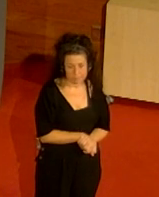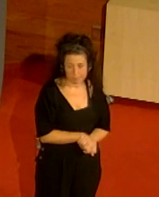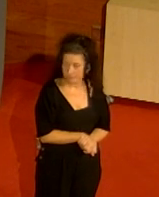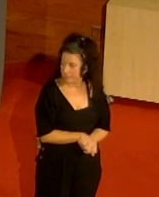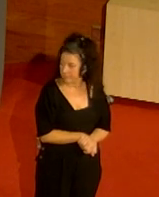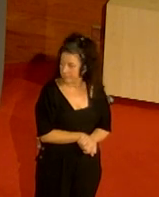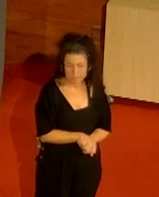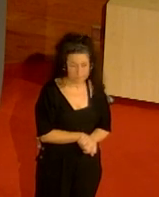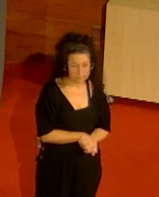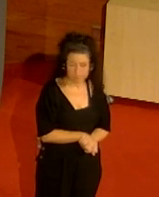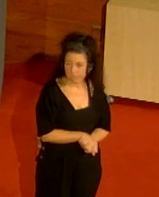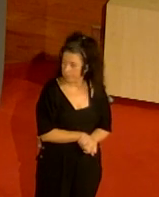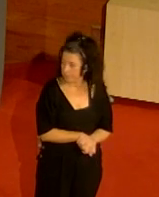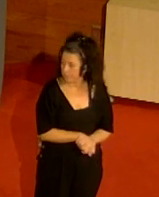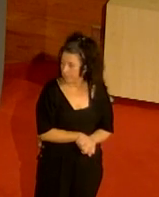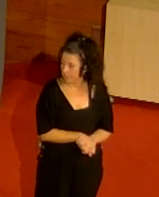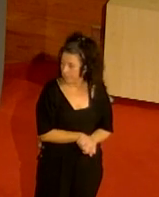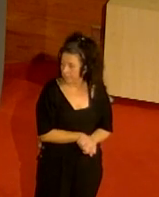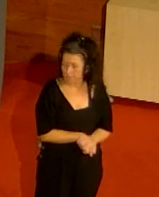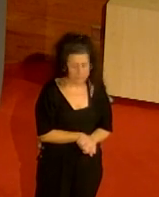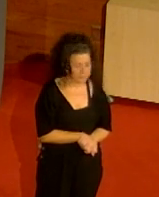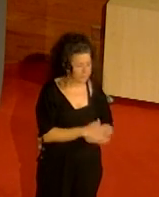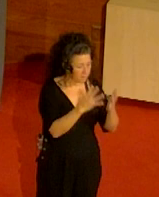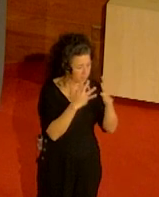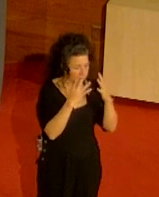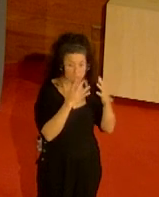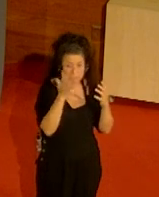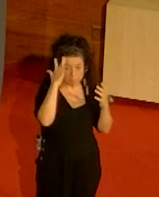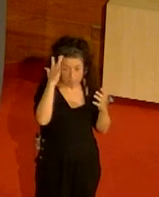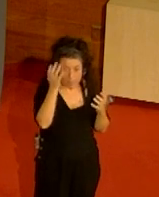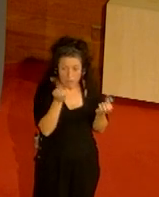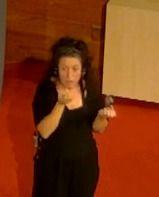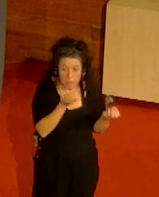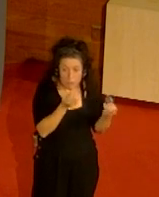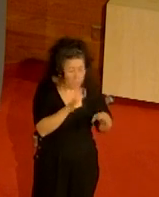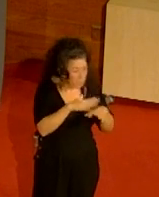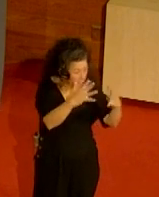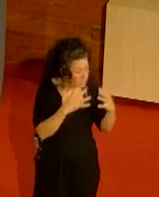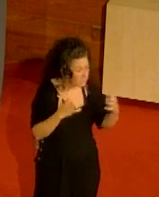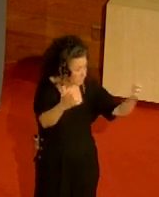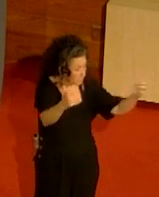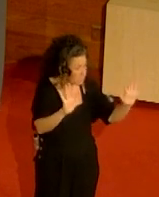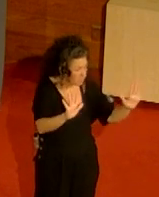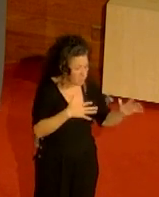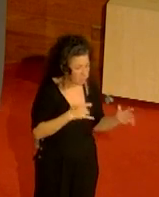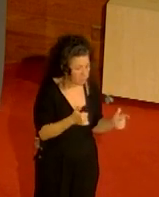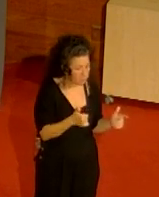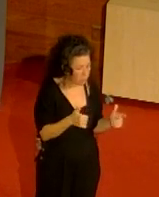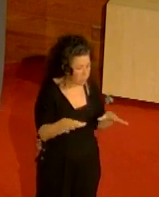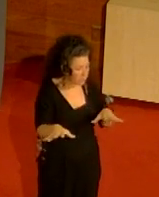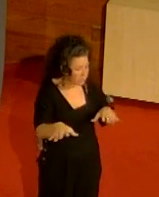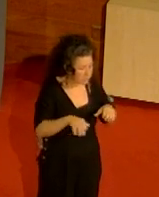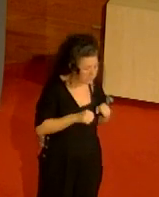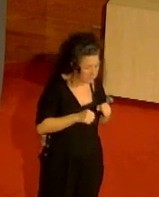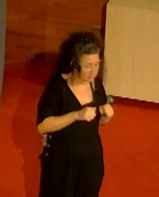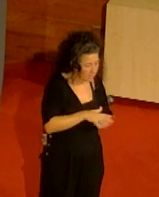Bueno, era un comentario para toda la sala, ¿no? Supongo. Pero bueno, también por llevarlo al terreno de periodismo,